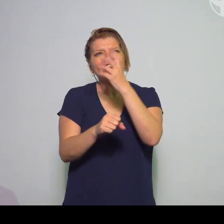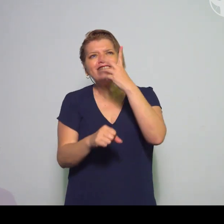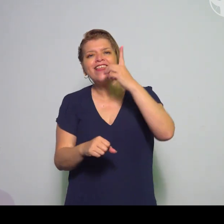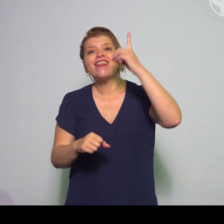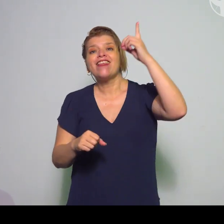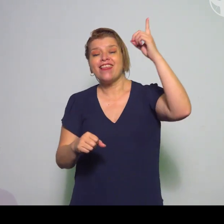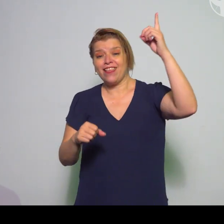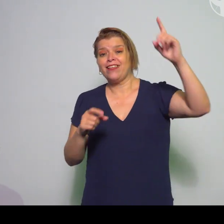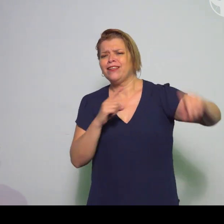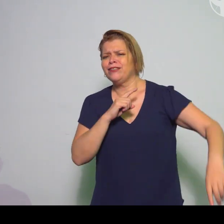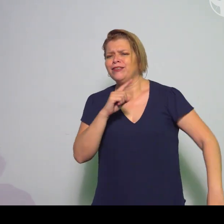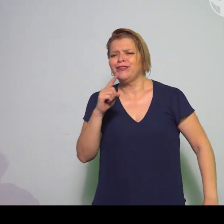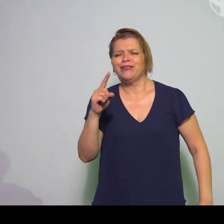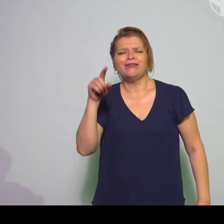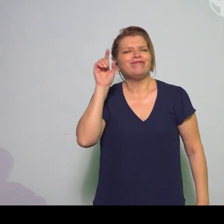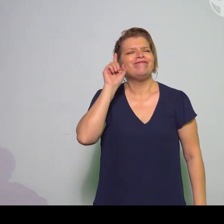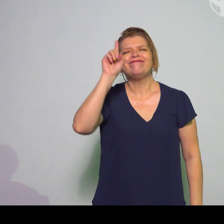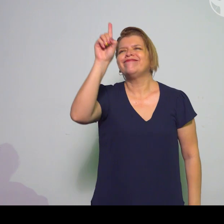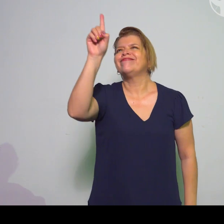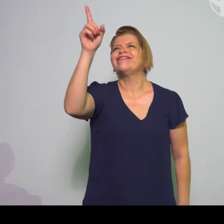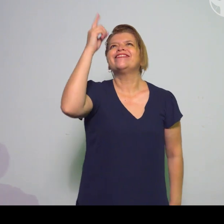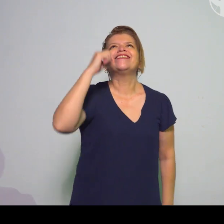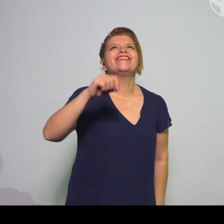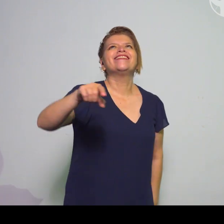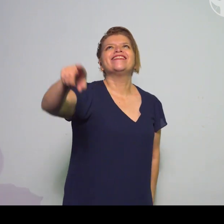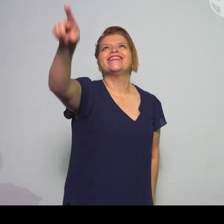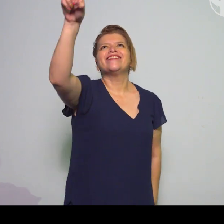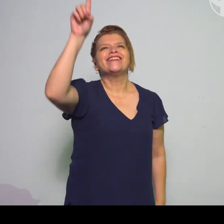Dios, así eres tú.